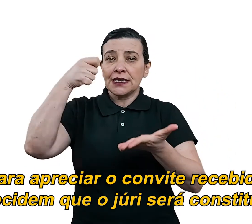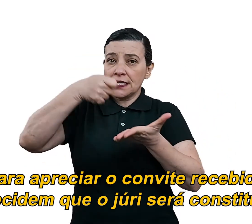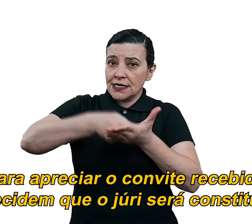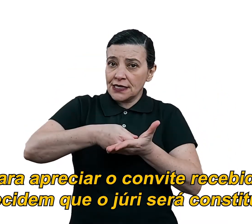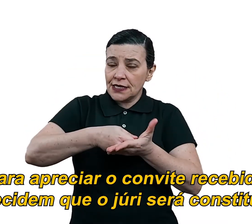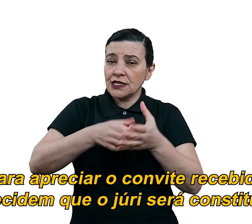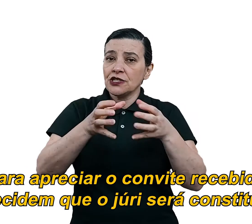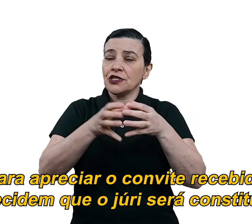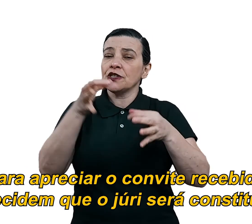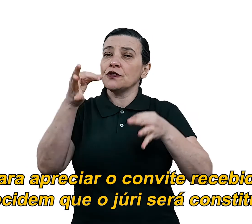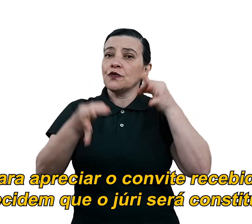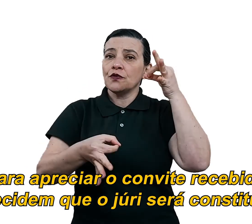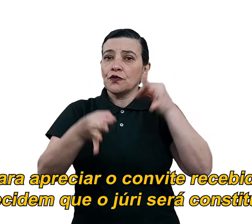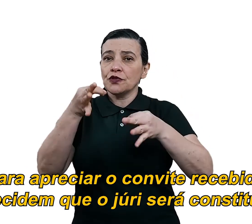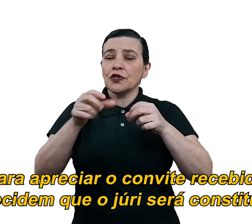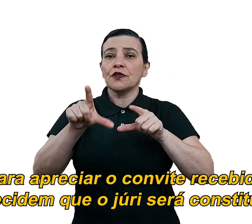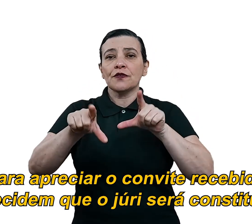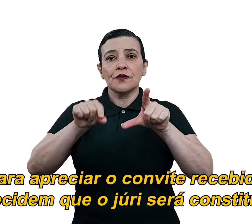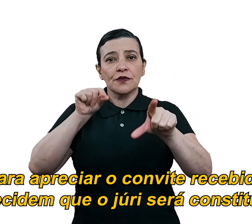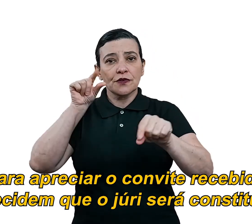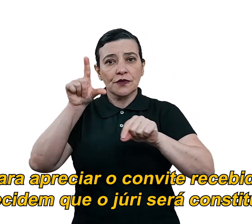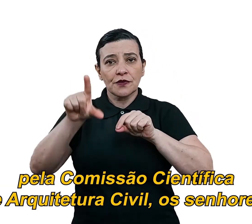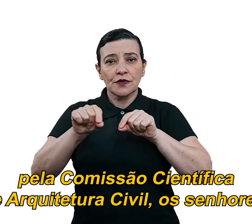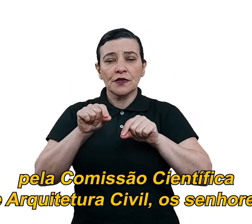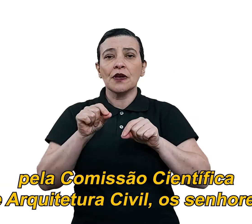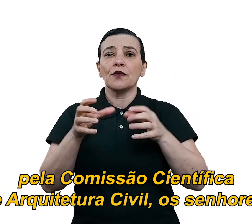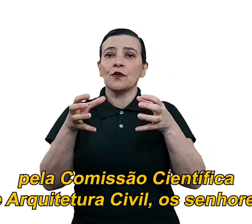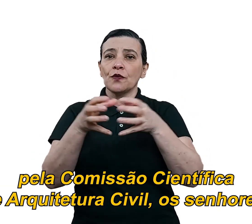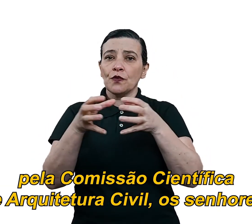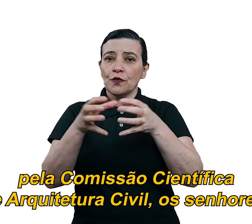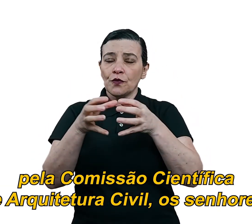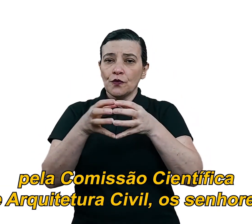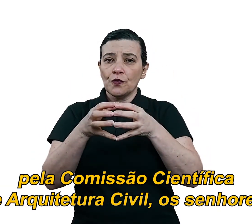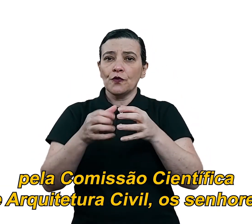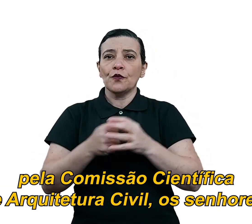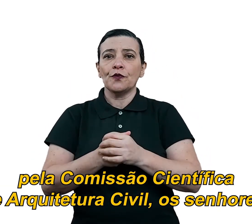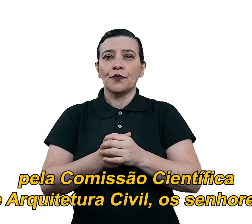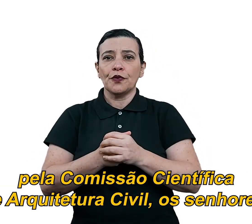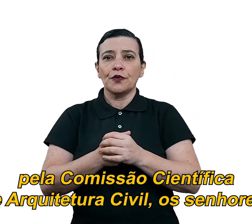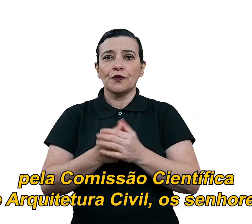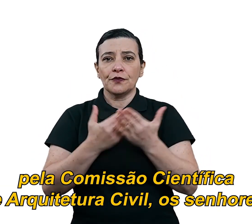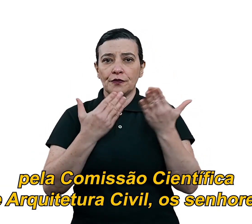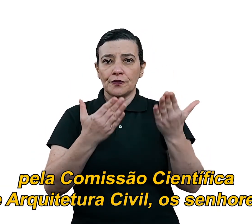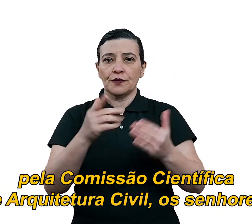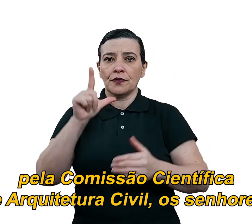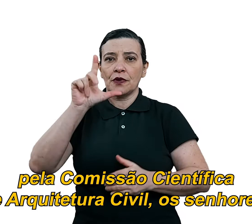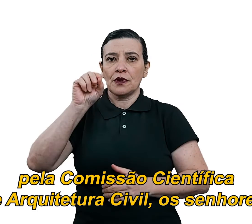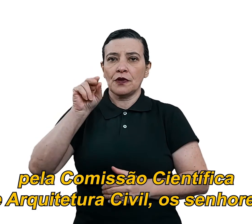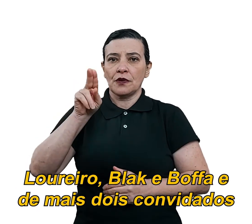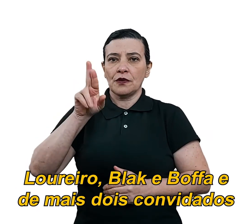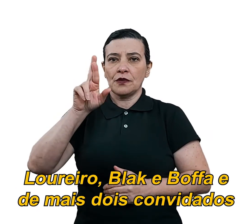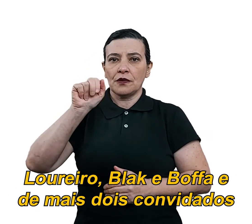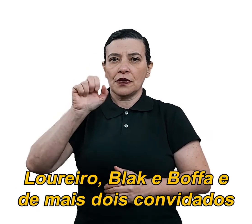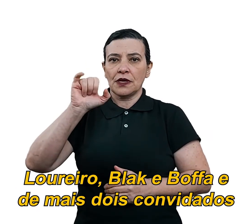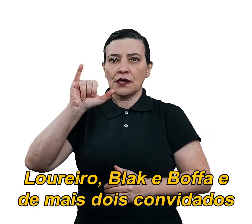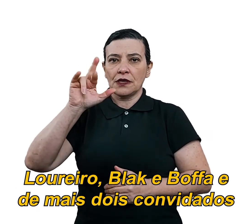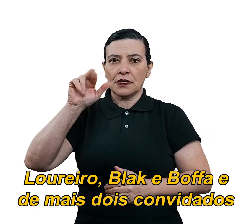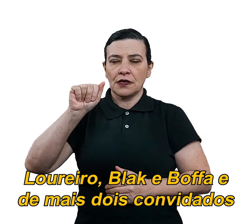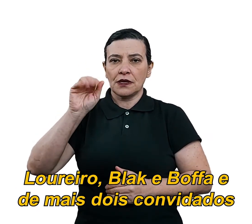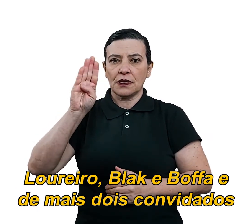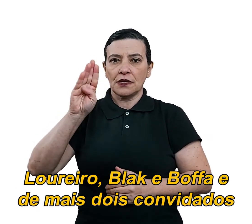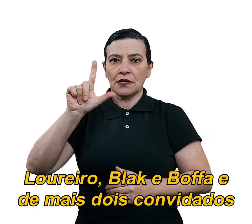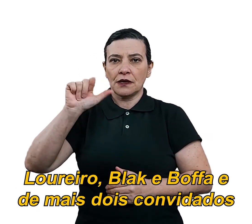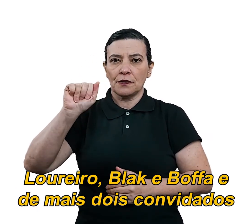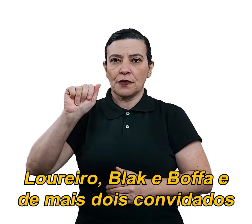recebido e decidem que o júri será constituído pela Comissão Científica de Arquitetura Civil, os senhores Loureira, Black